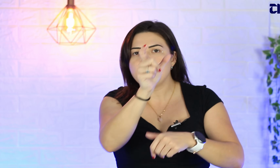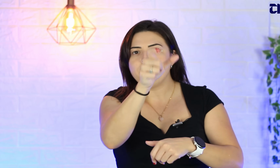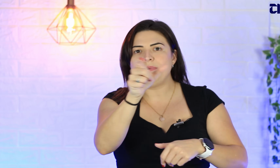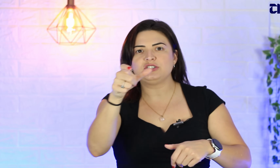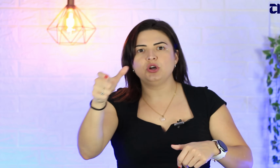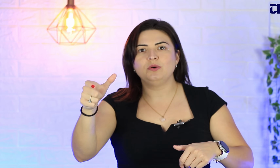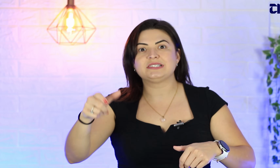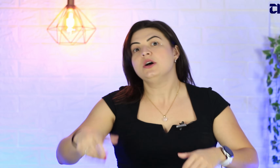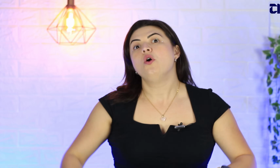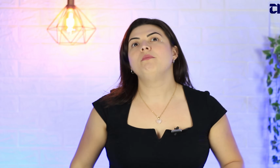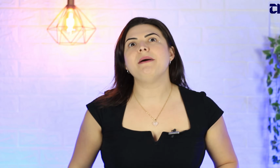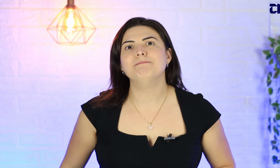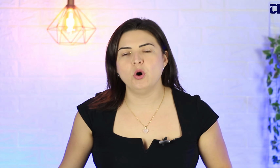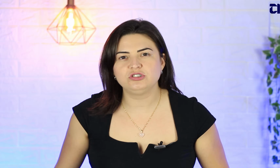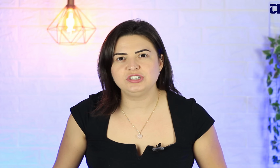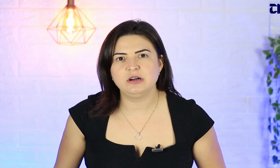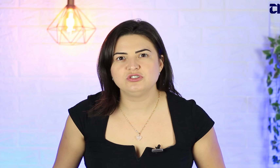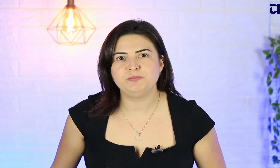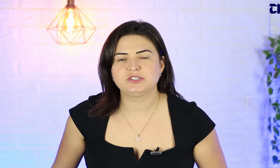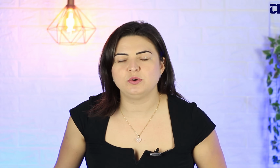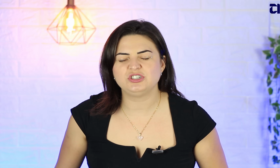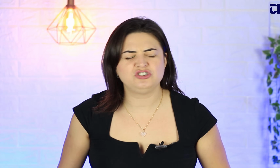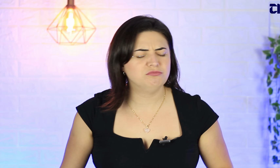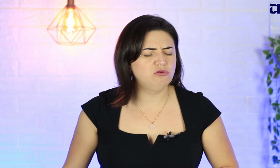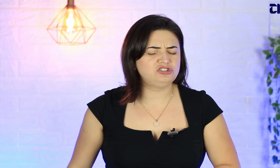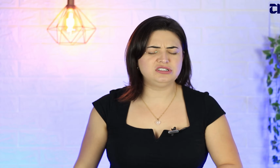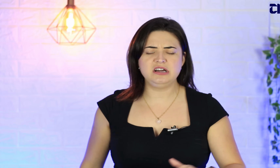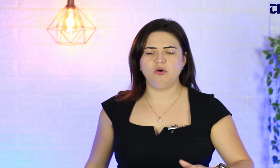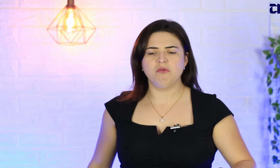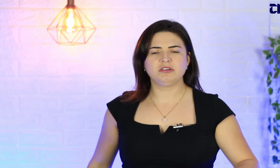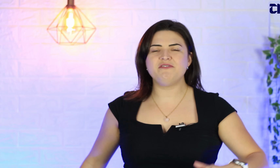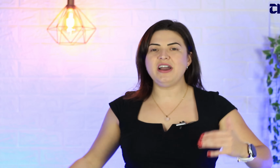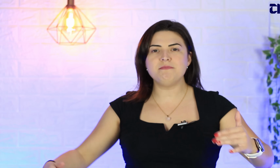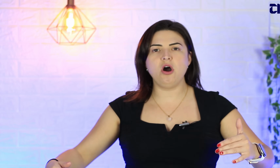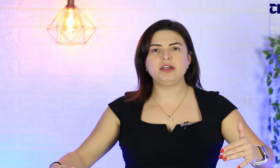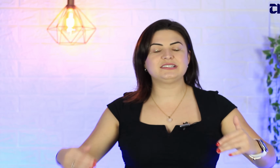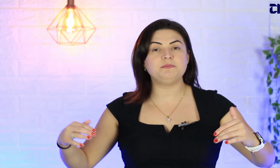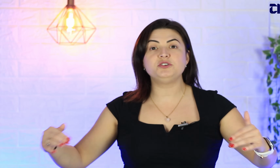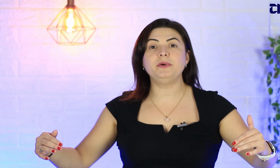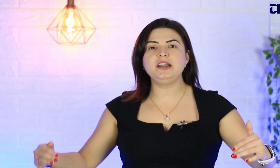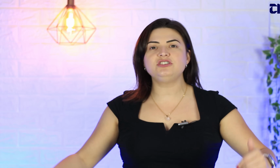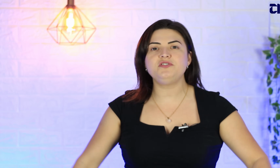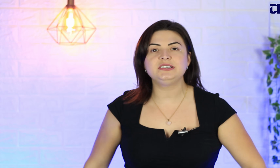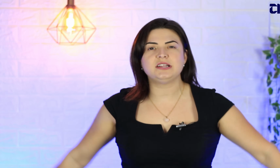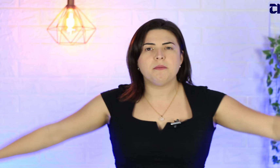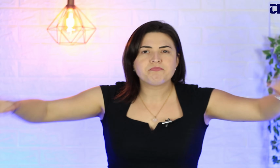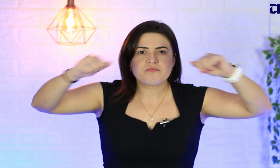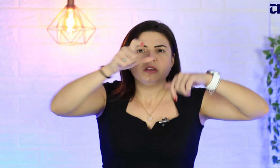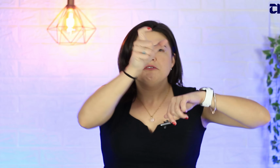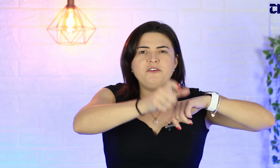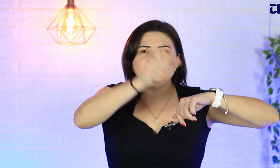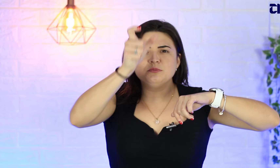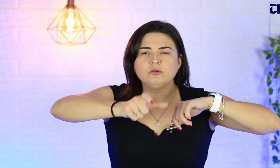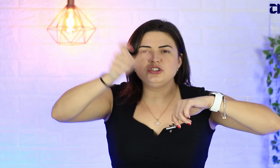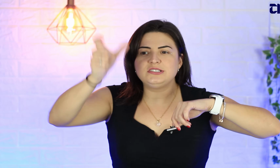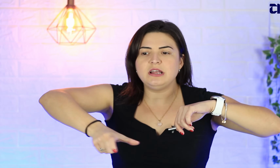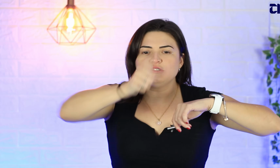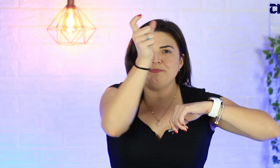Várias pessoas. Uma multidão de pessoas, gente. Multidão. Que vai embora. De perder de vista. Fez um monte de sinal de